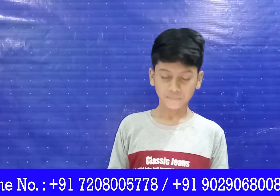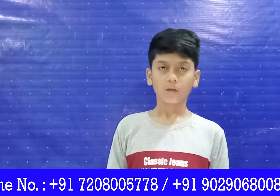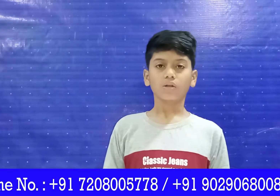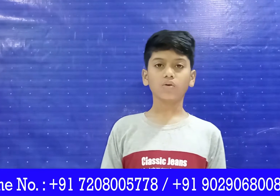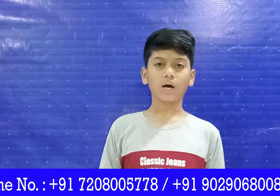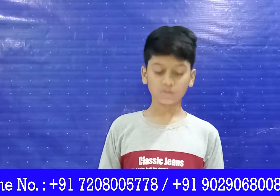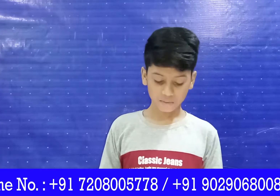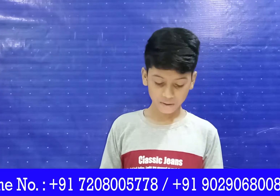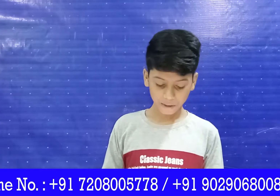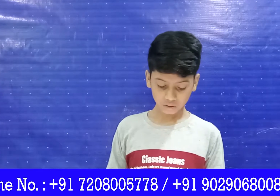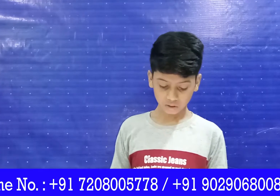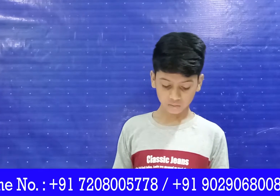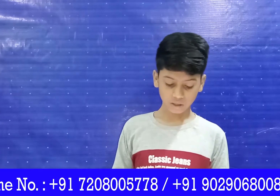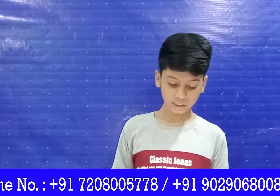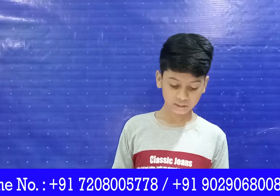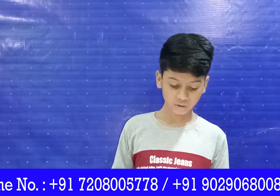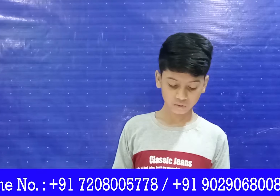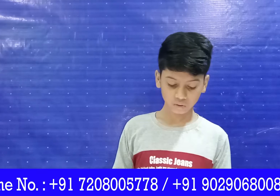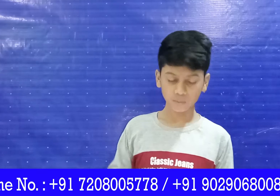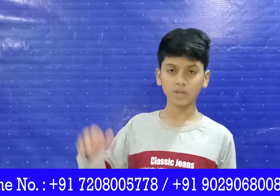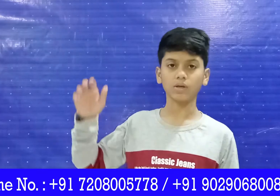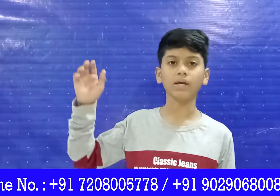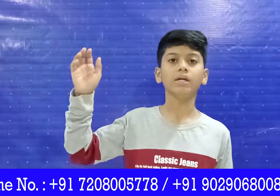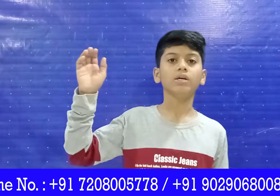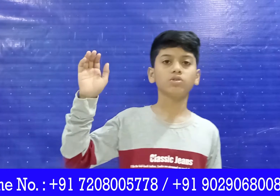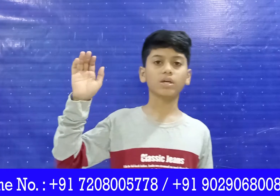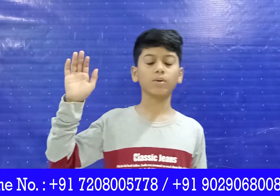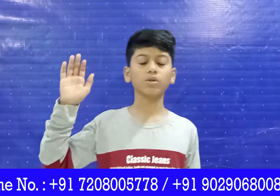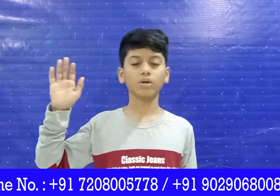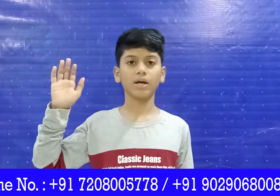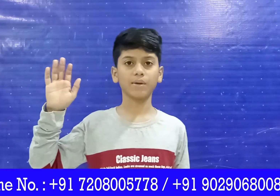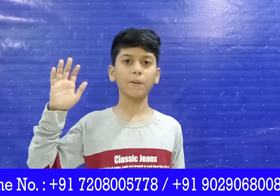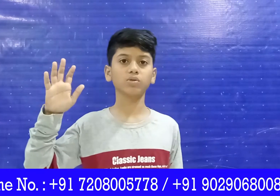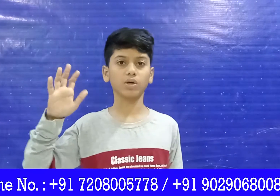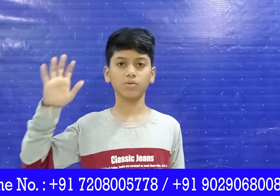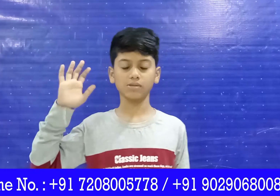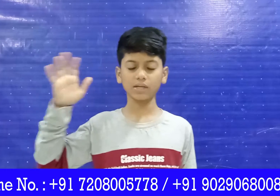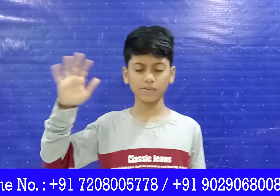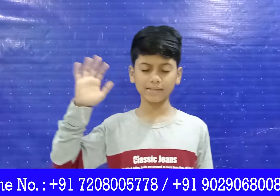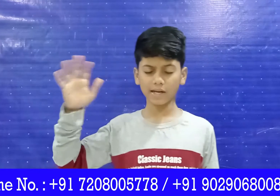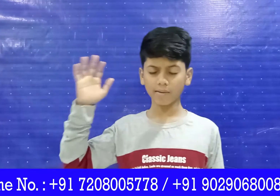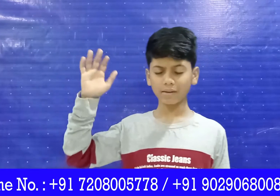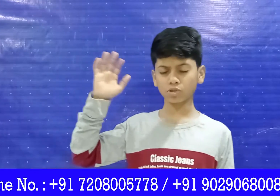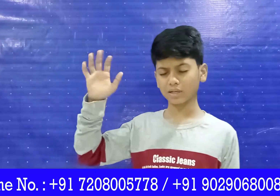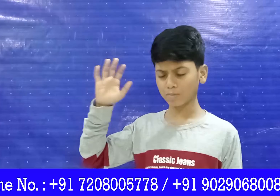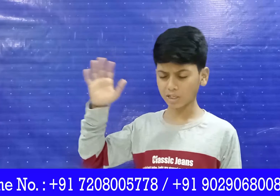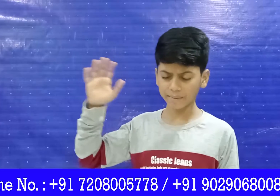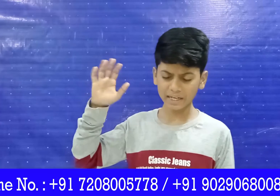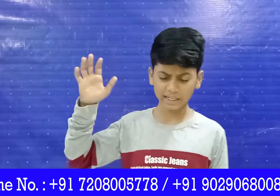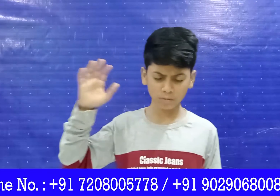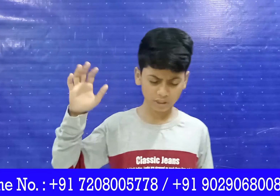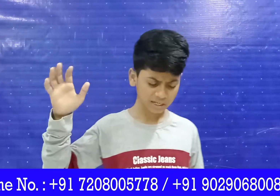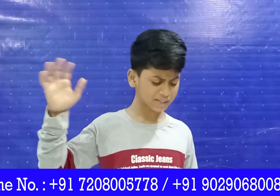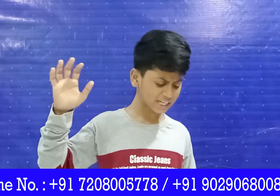করছে। তো আসো আমরা প্রার্থনা করব। হাতকে উপরে তোলে, চোখকে বন্ধ করে আমরা প্রার্থনা করব। জিকের বজালা আমারে বোস করে